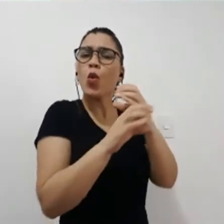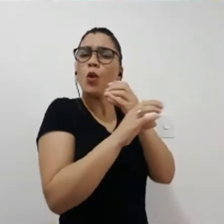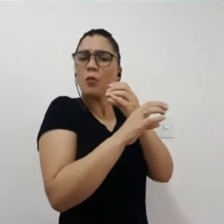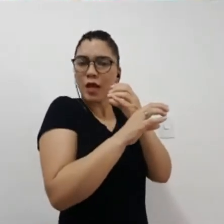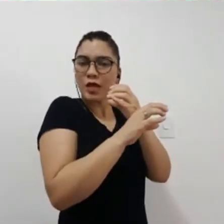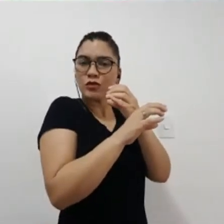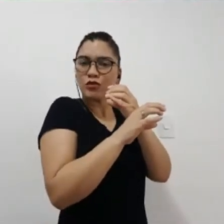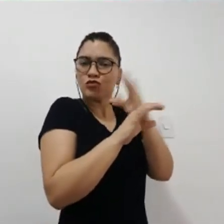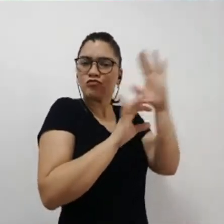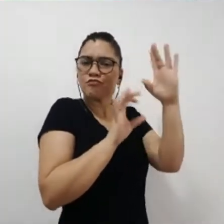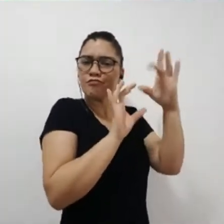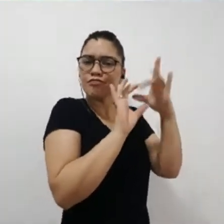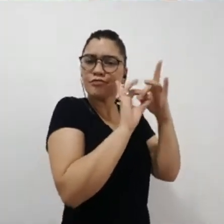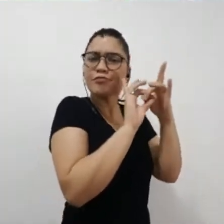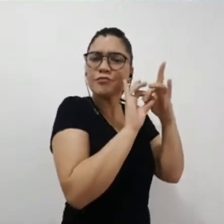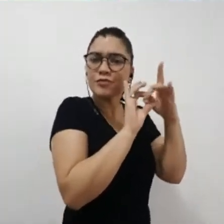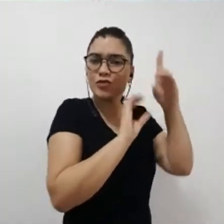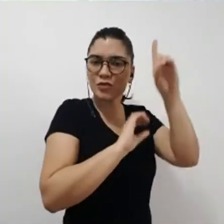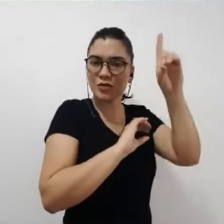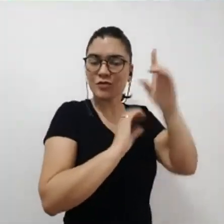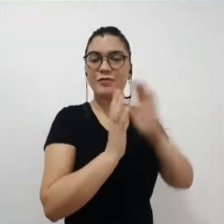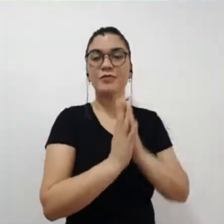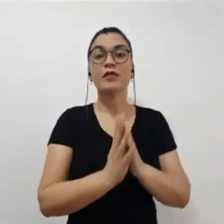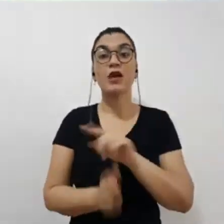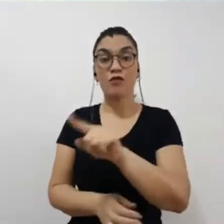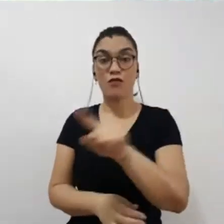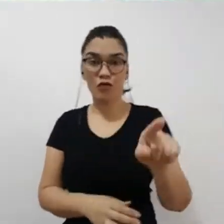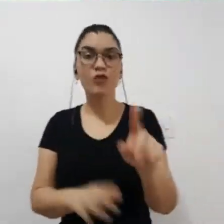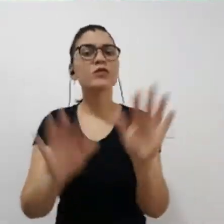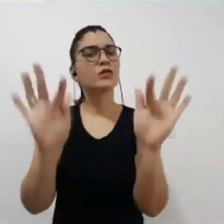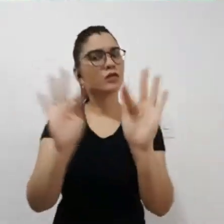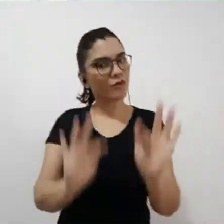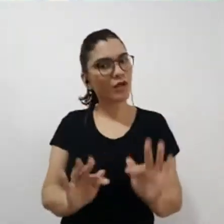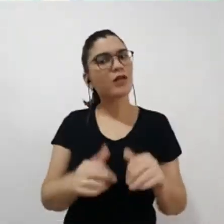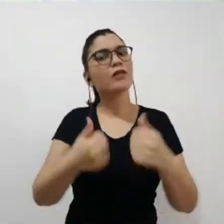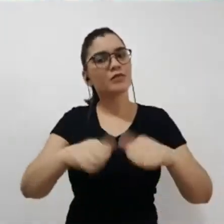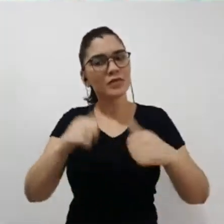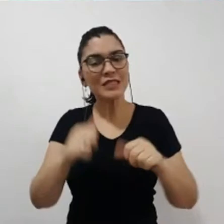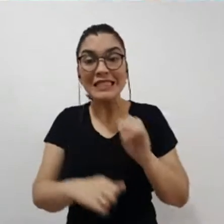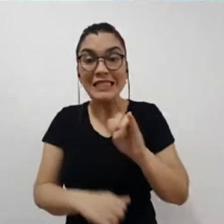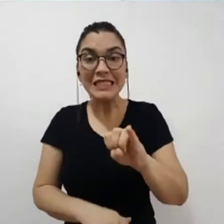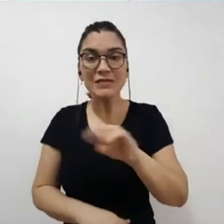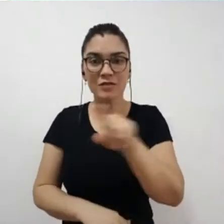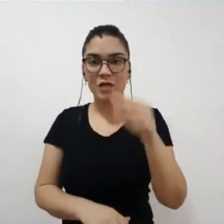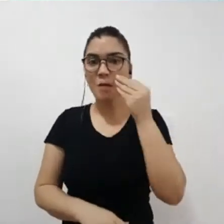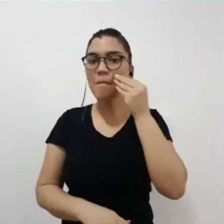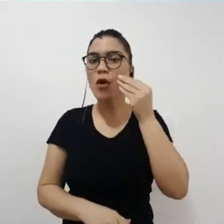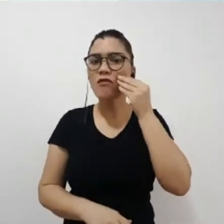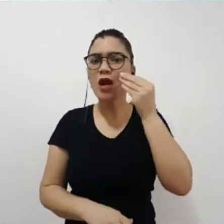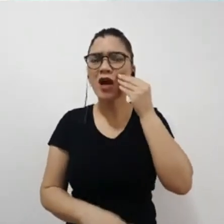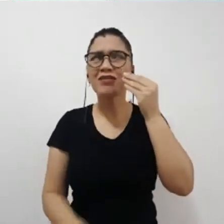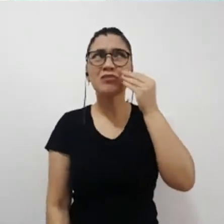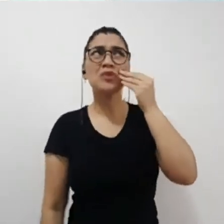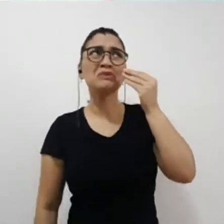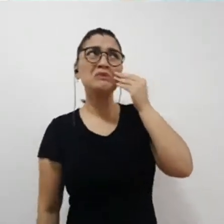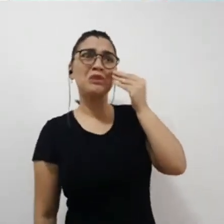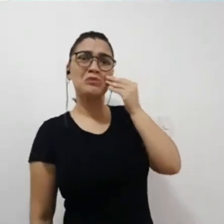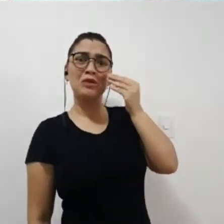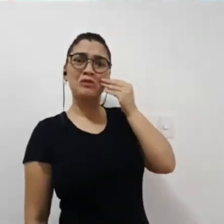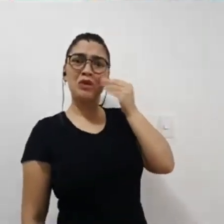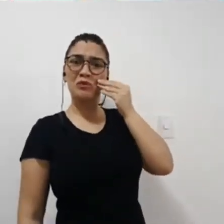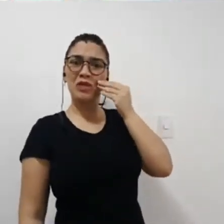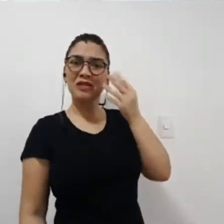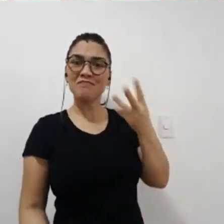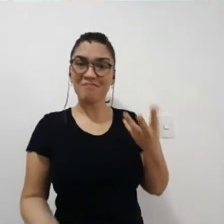fiquem felizes quando vocês forem provados, passarem por provações. Isso é o que o texto nos ensina.